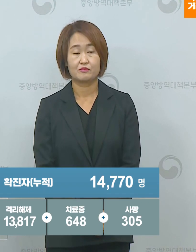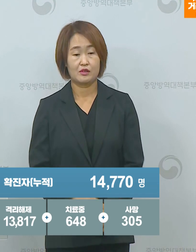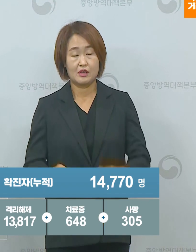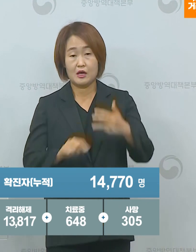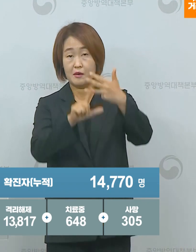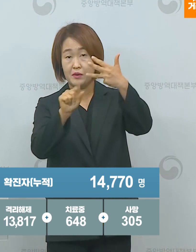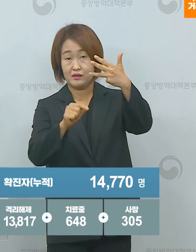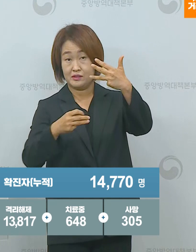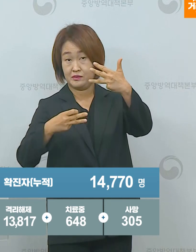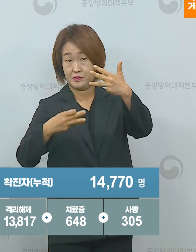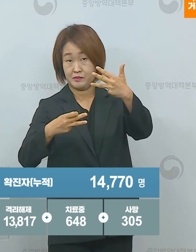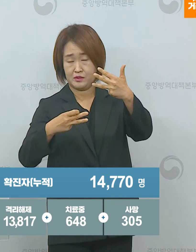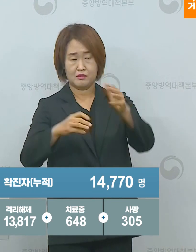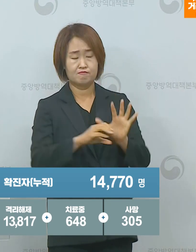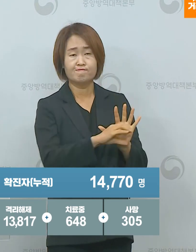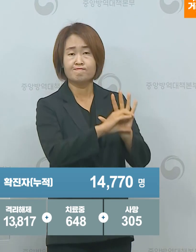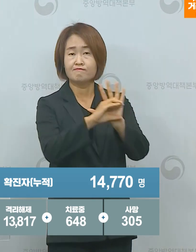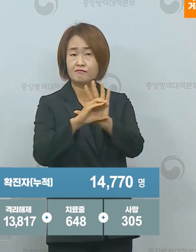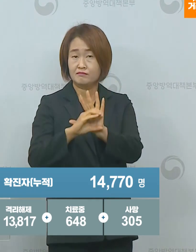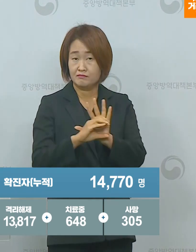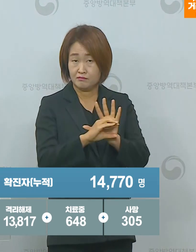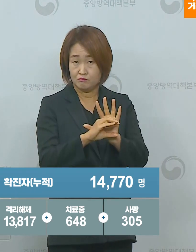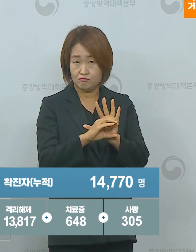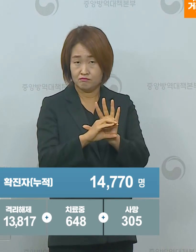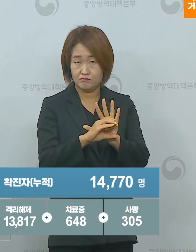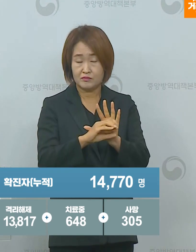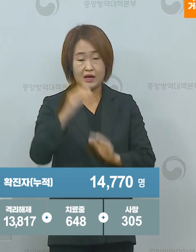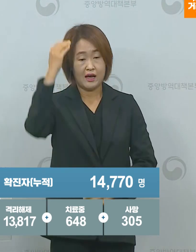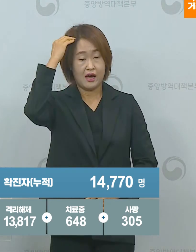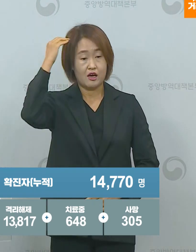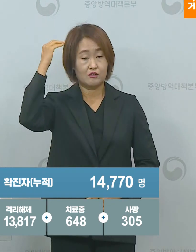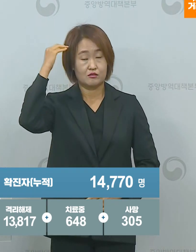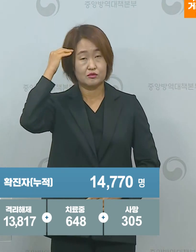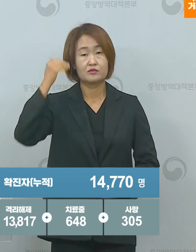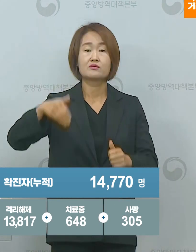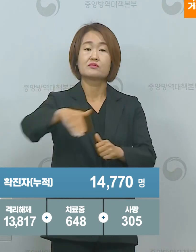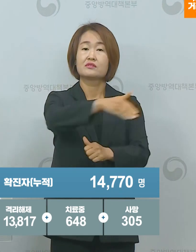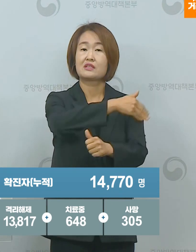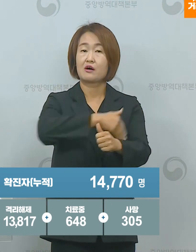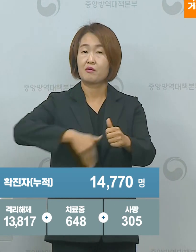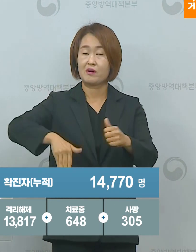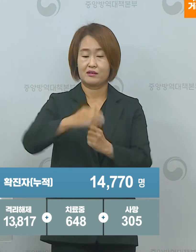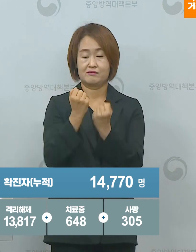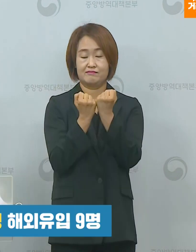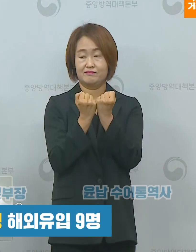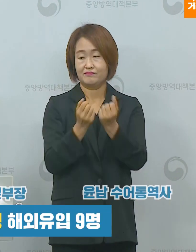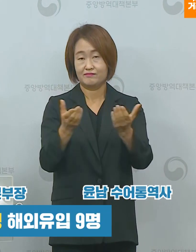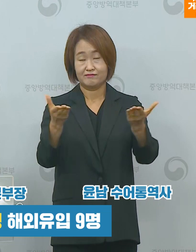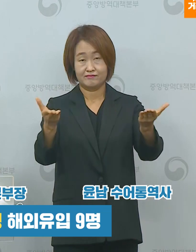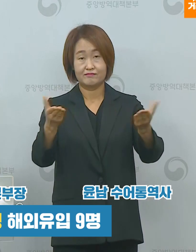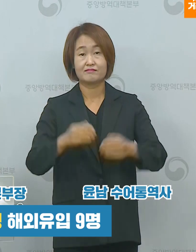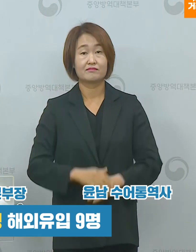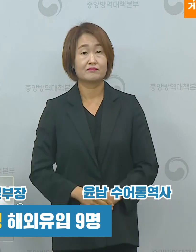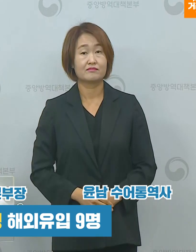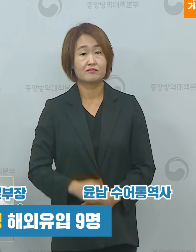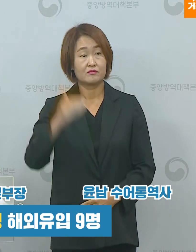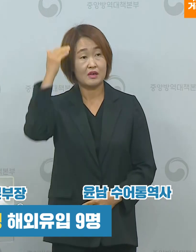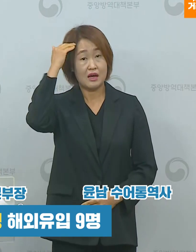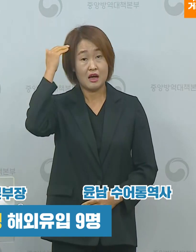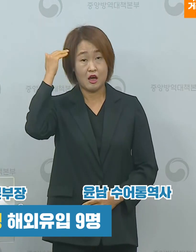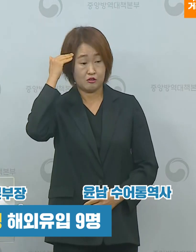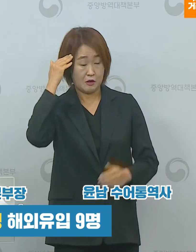8월 13일 코로나 바이러스 감염증 19 국내 발생 현황을 말씀드리겠습니다. 국내 발생